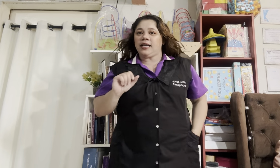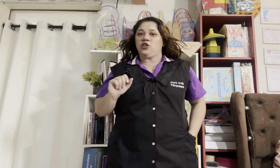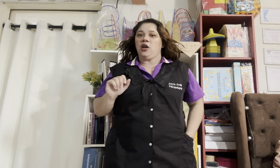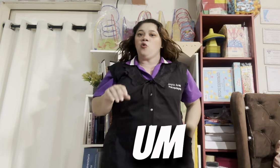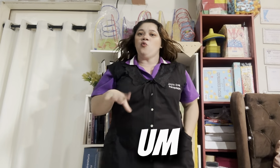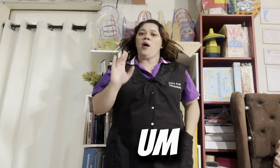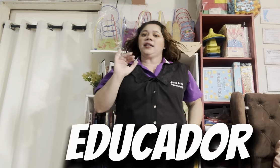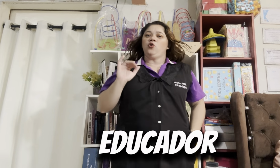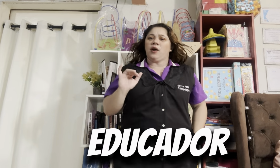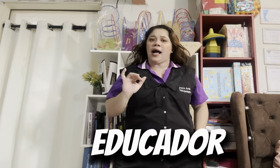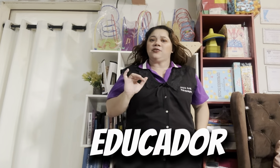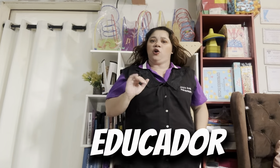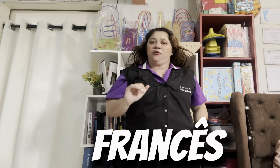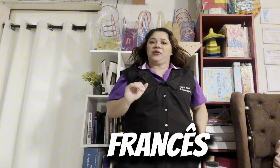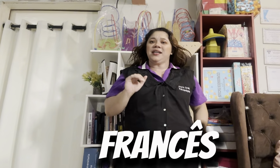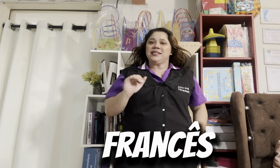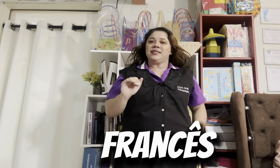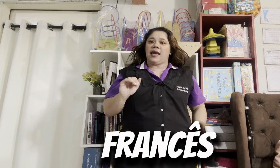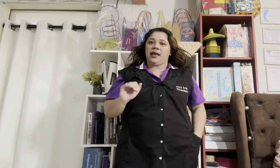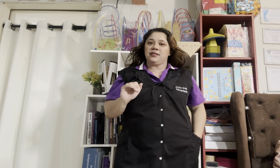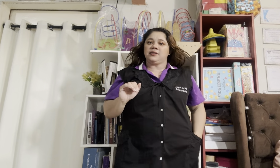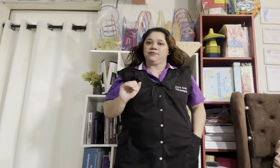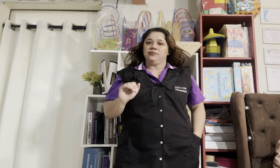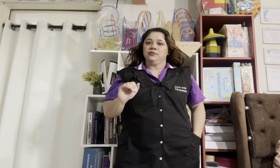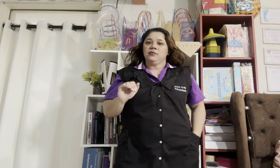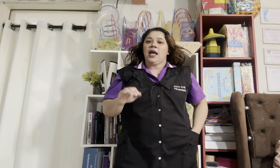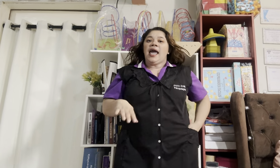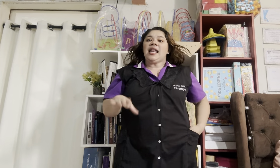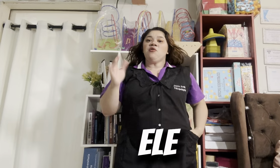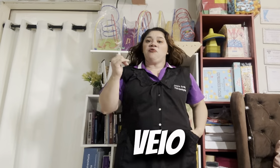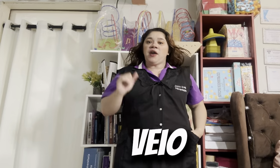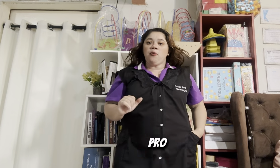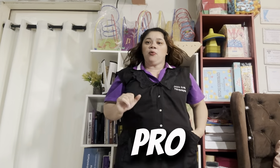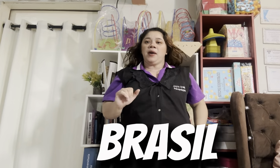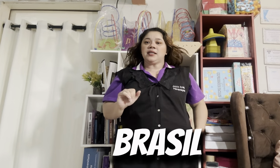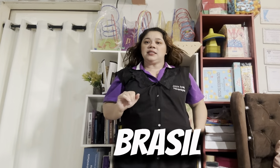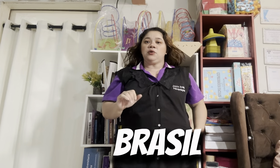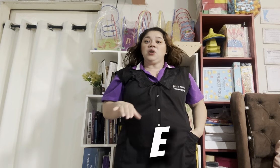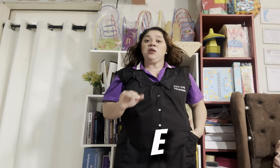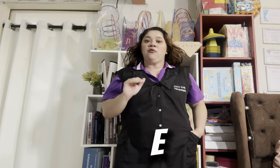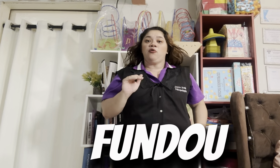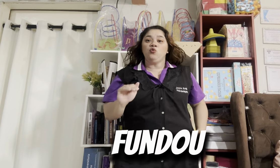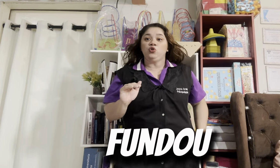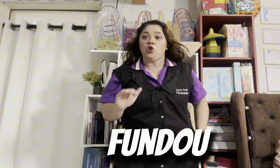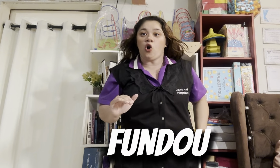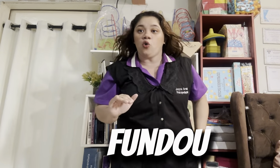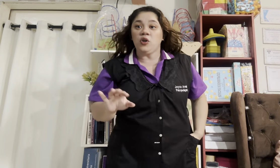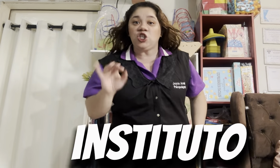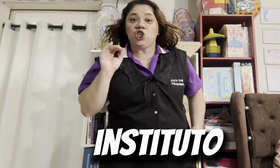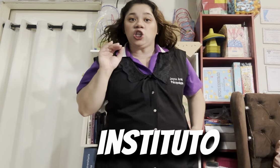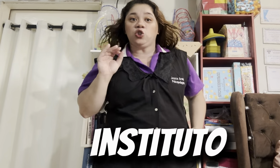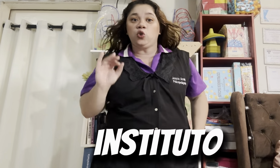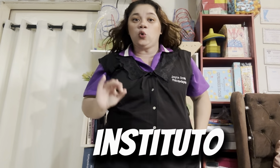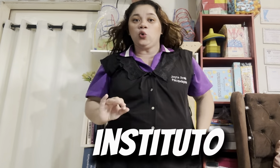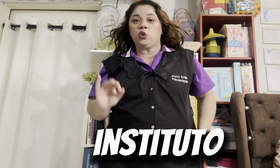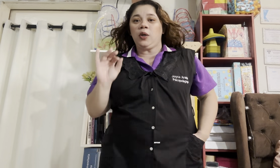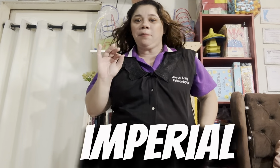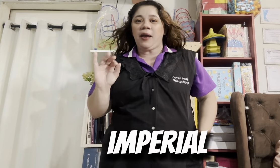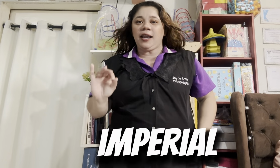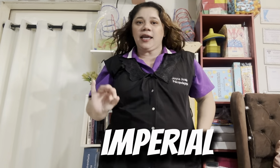1857, um educador francês, ele veio para o Brasil e fundou o Instituto